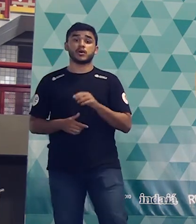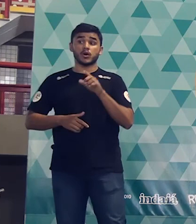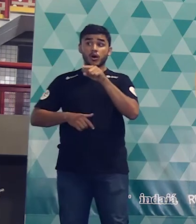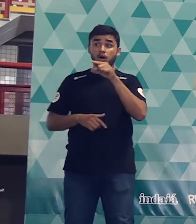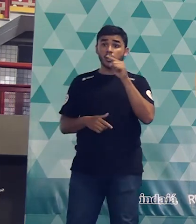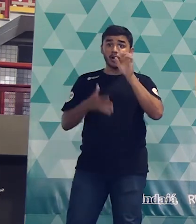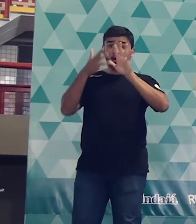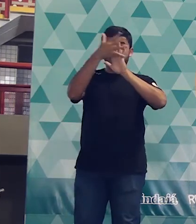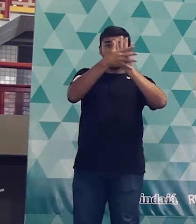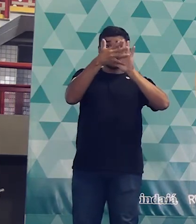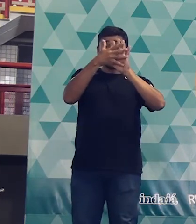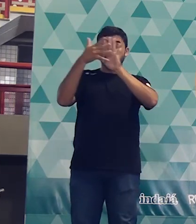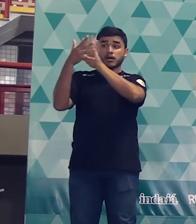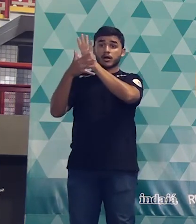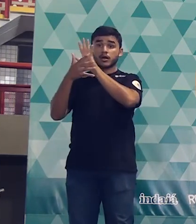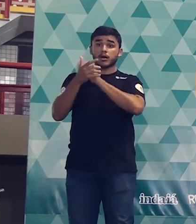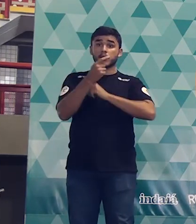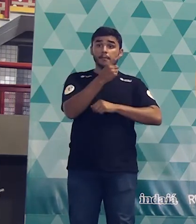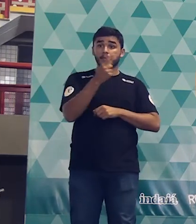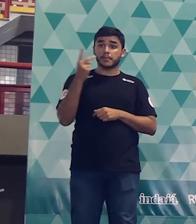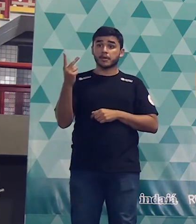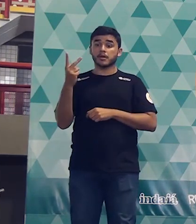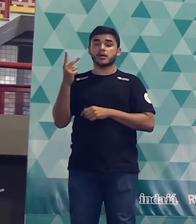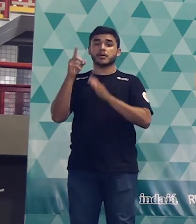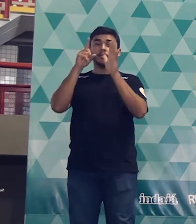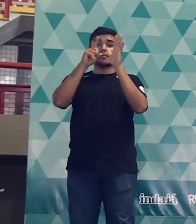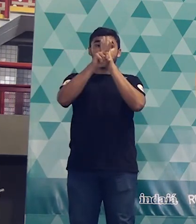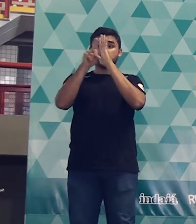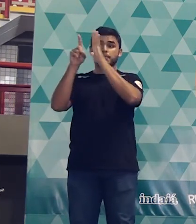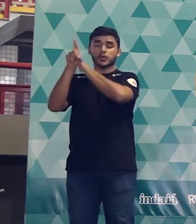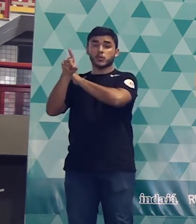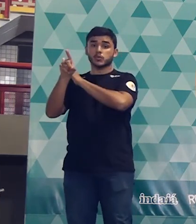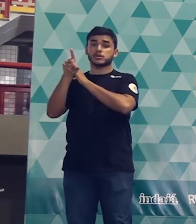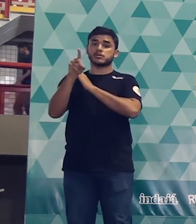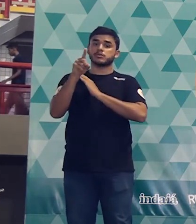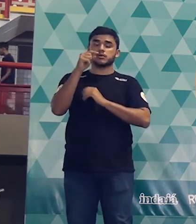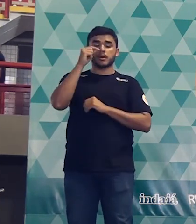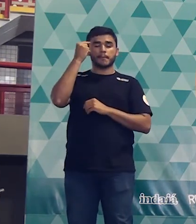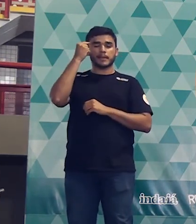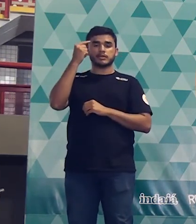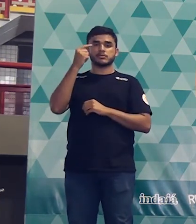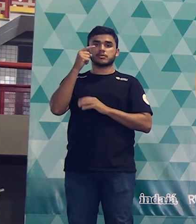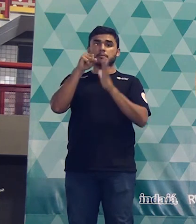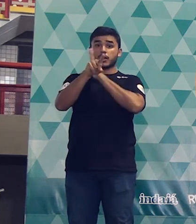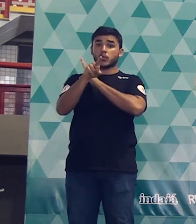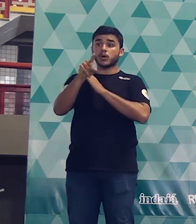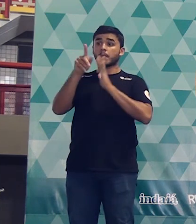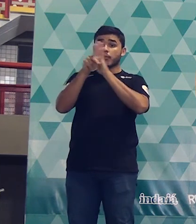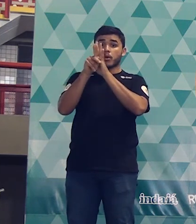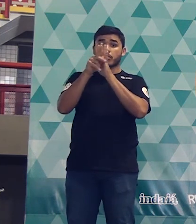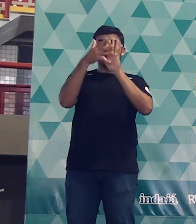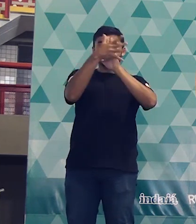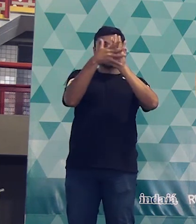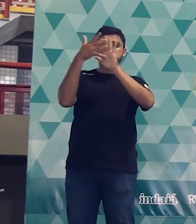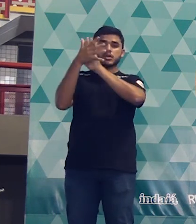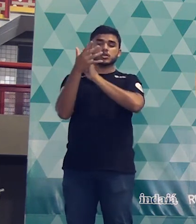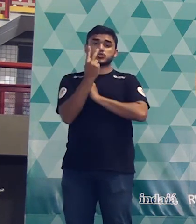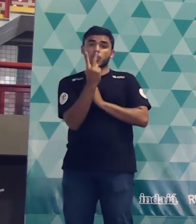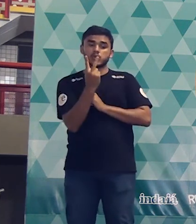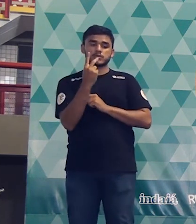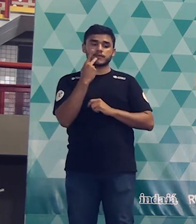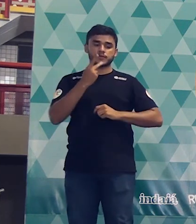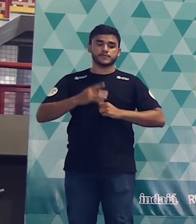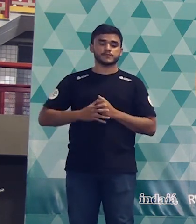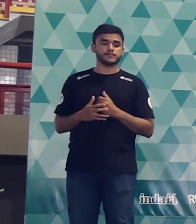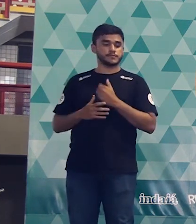questões com 2 textos, faça. São fáceis, geralmente são fáceis, tá? Texto 1, carta, fragmento. Carta